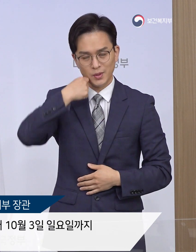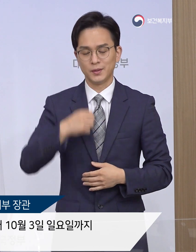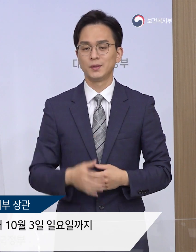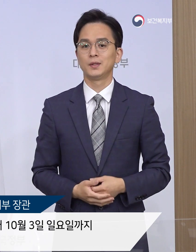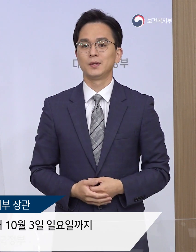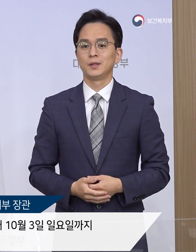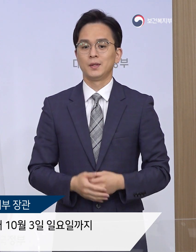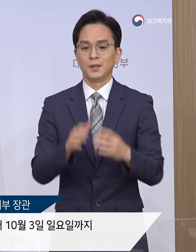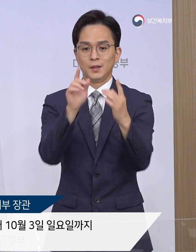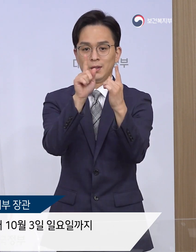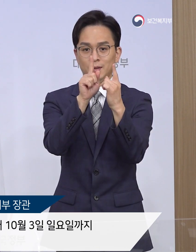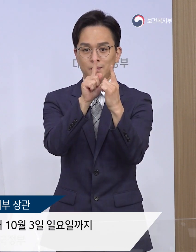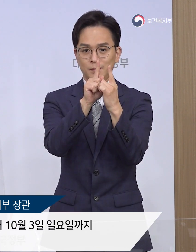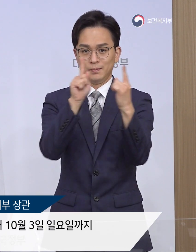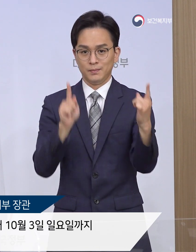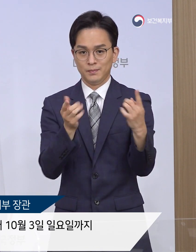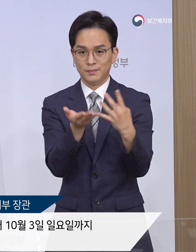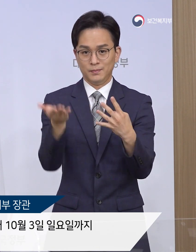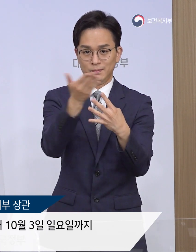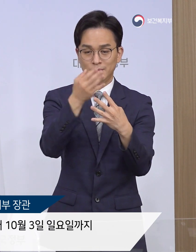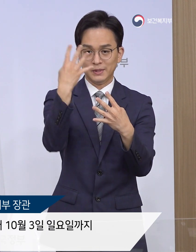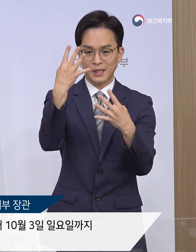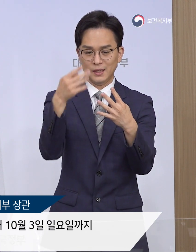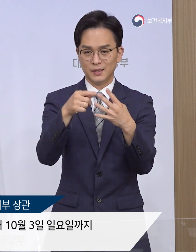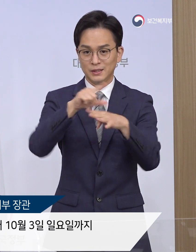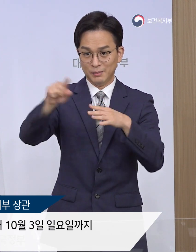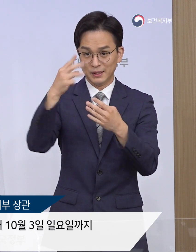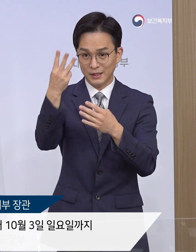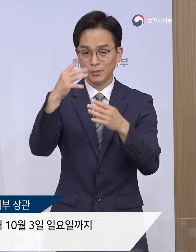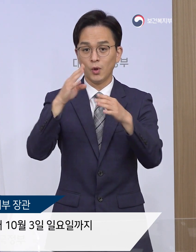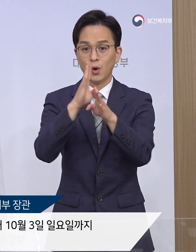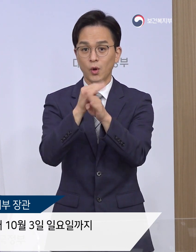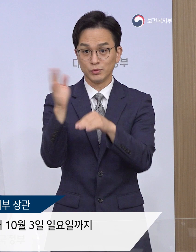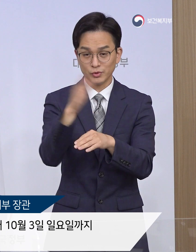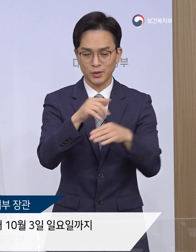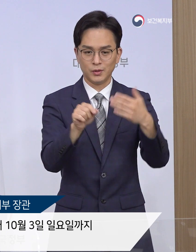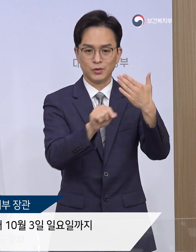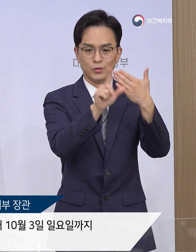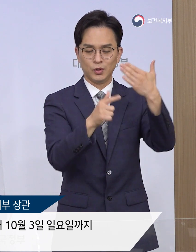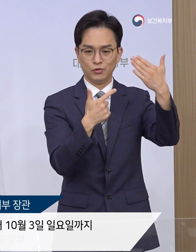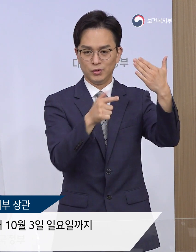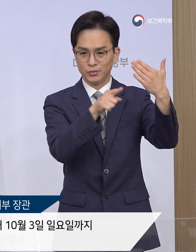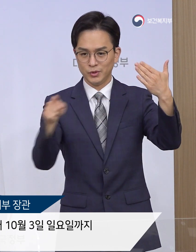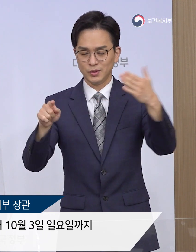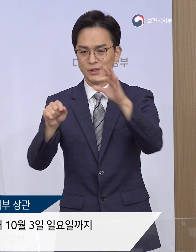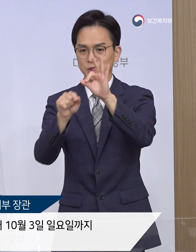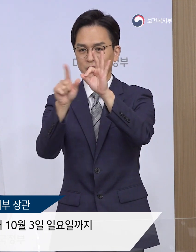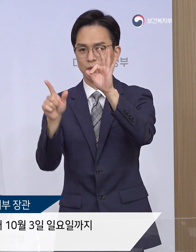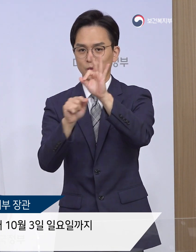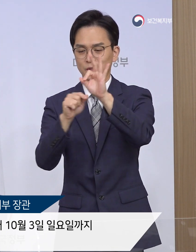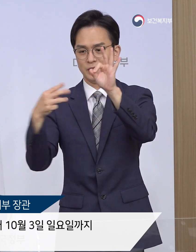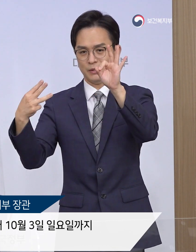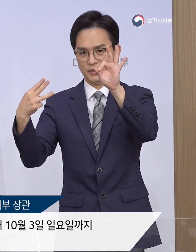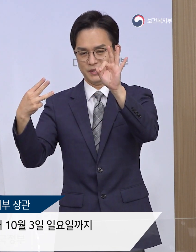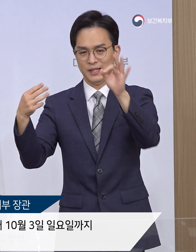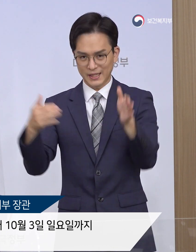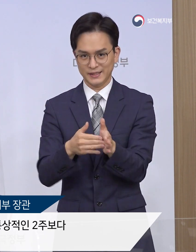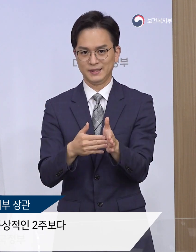이번 거리두기 조정은 9월 6일 월요일부터 10월 3일 일요일까지 4주 동안